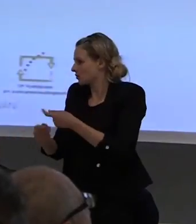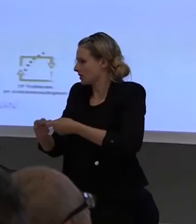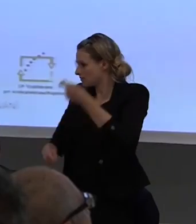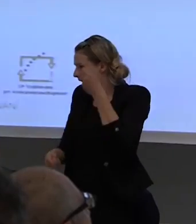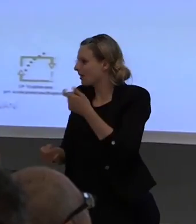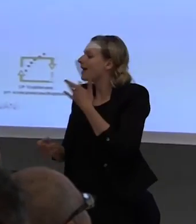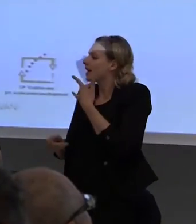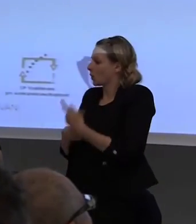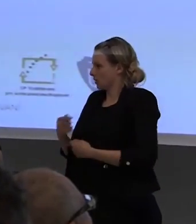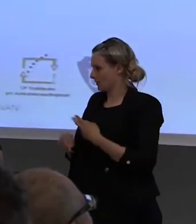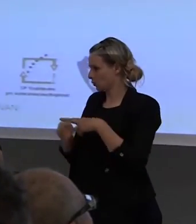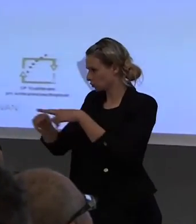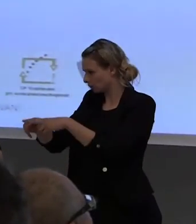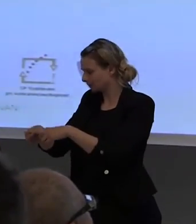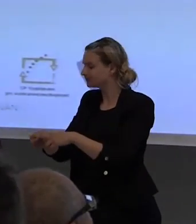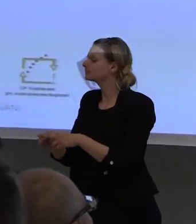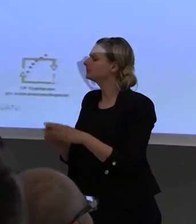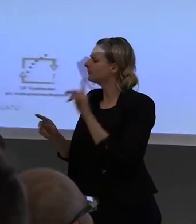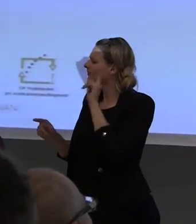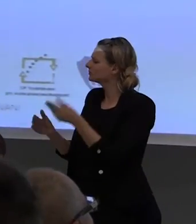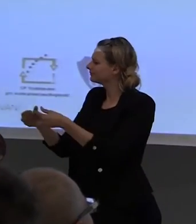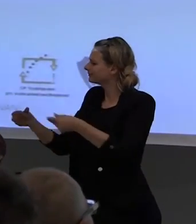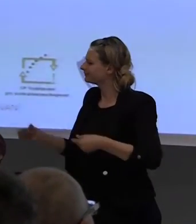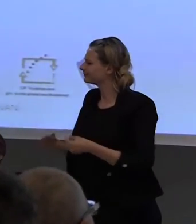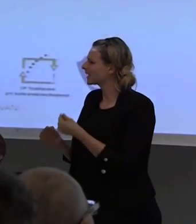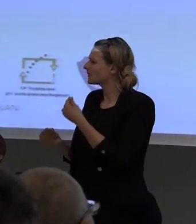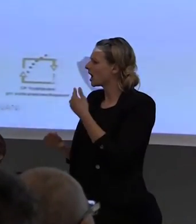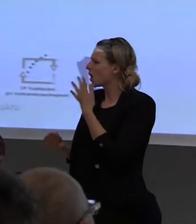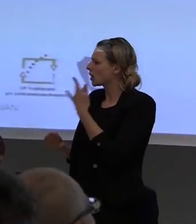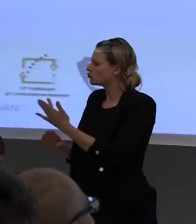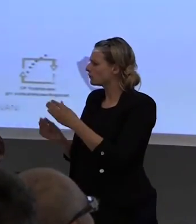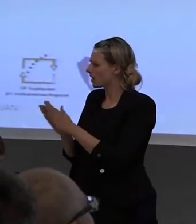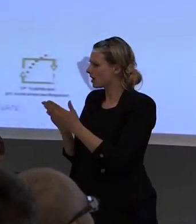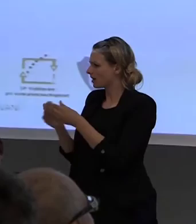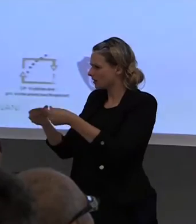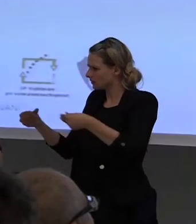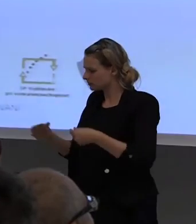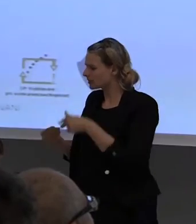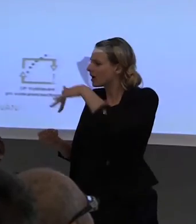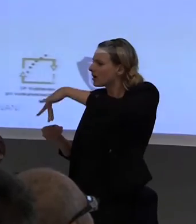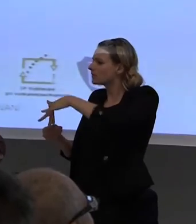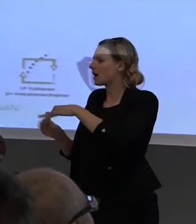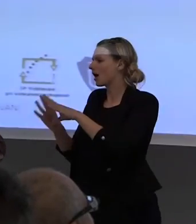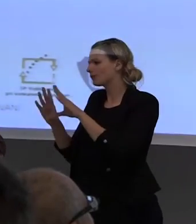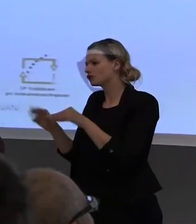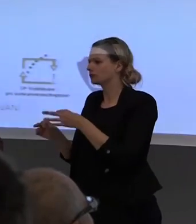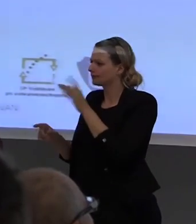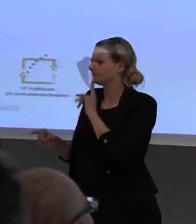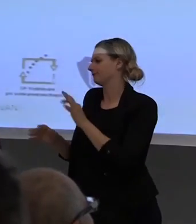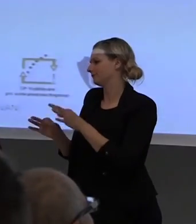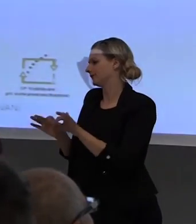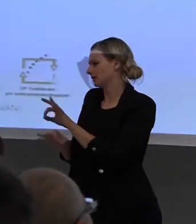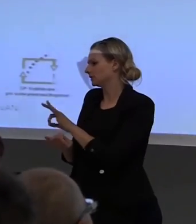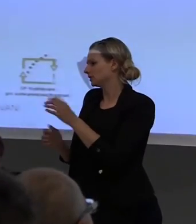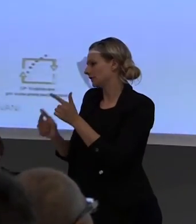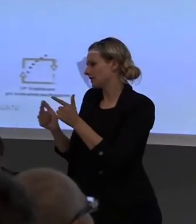podporných opatření, máte v těch oranžových publikacích, které si můžete vzít sebou, tam je to poměrně